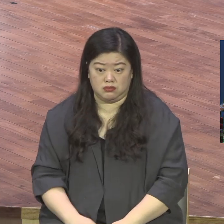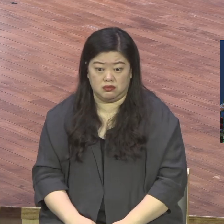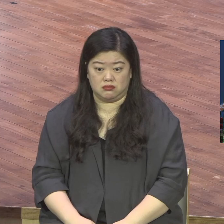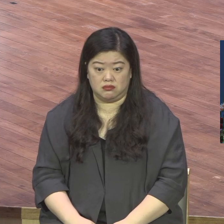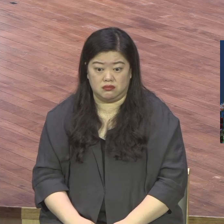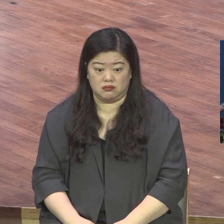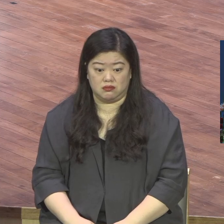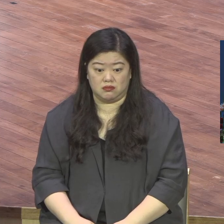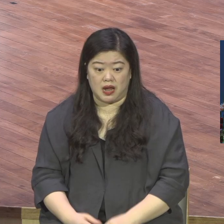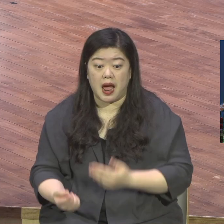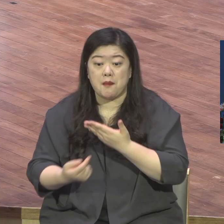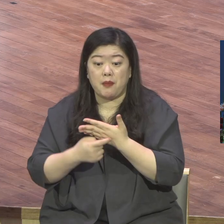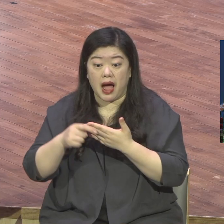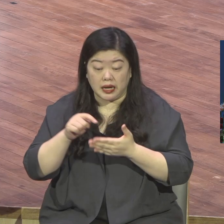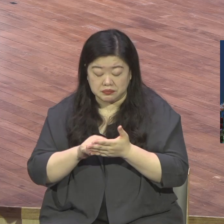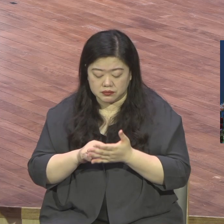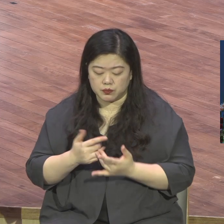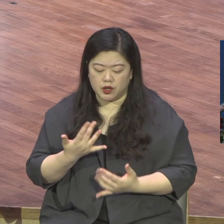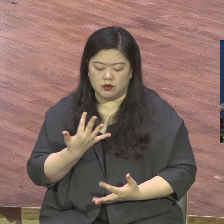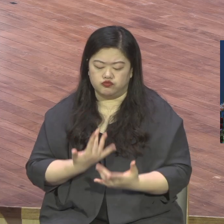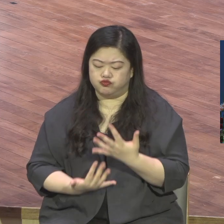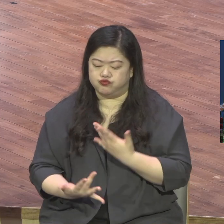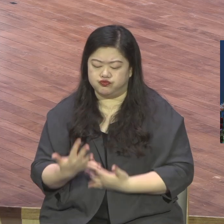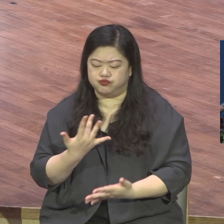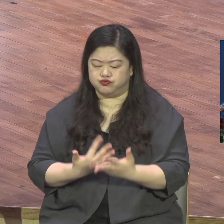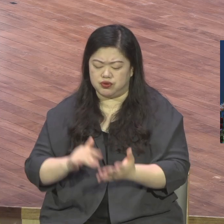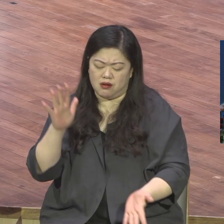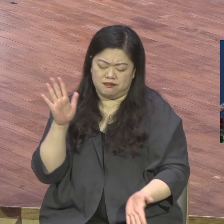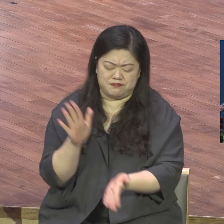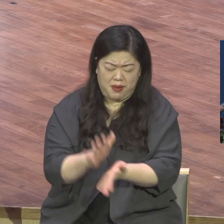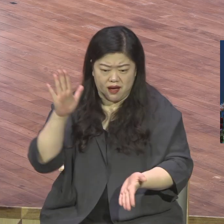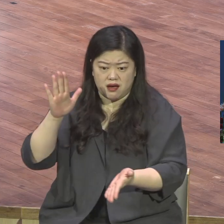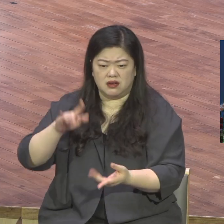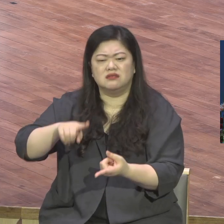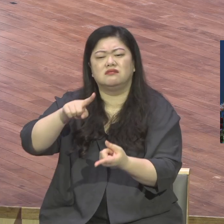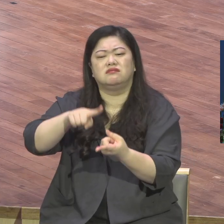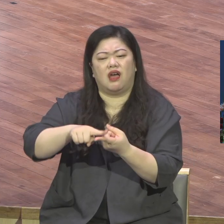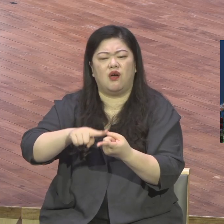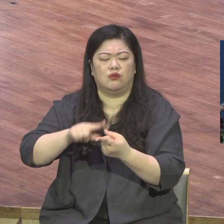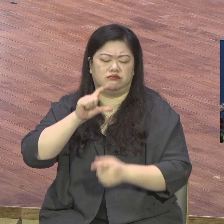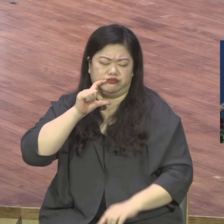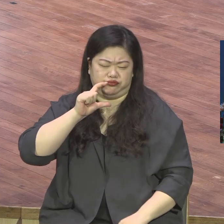속에 붙은 불은 청년 때 지금 그대로예요.